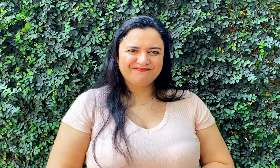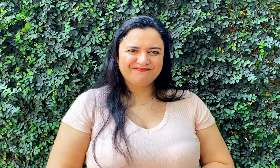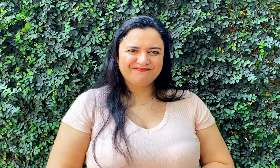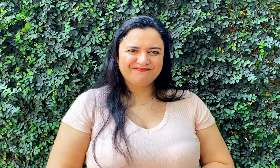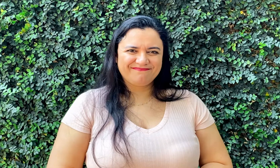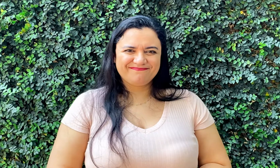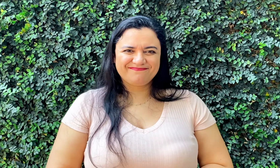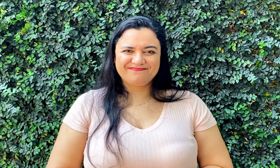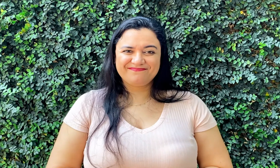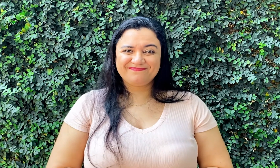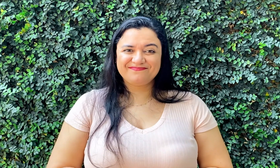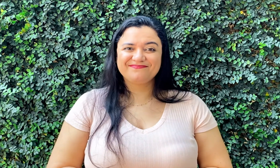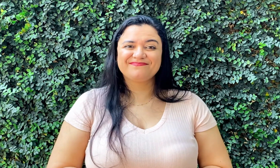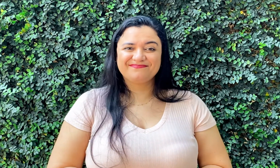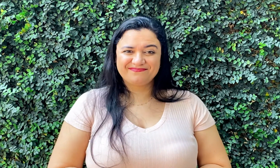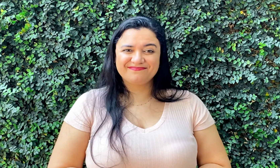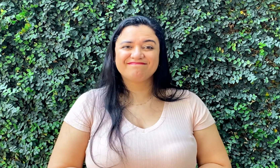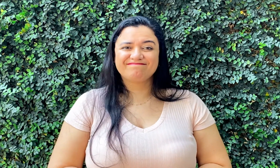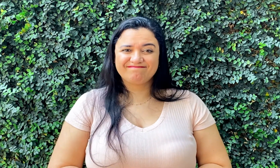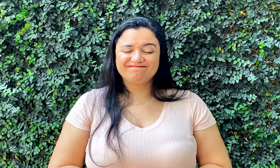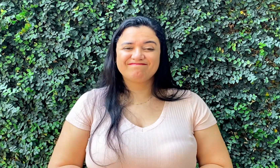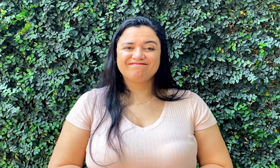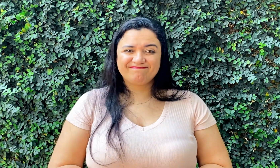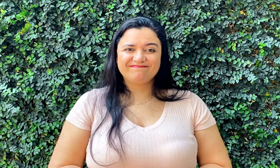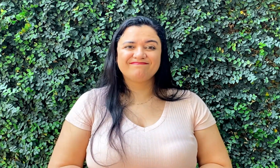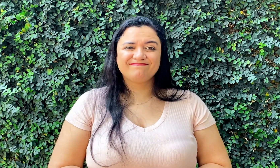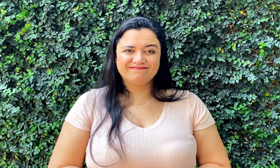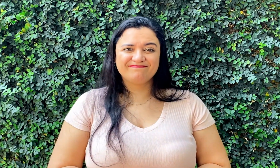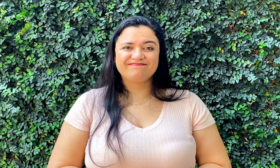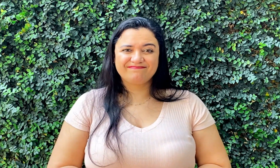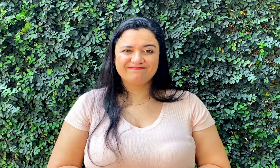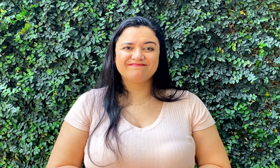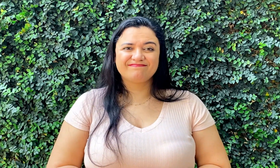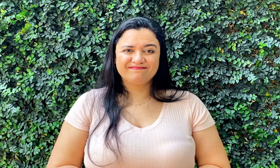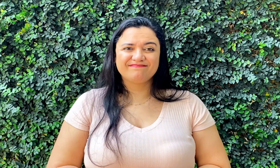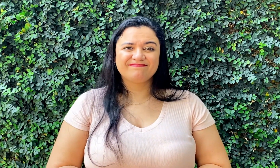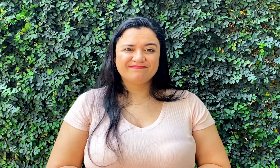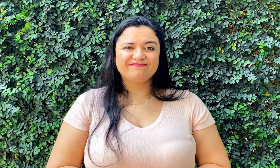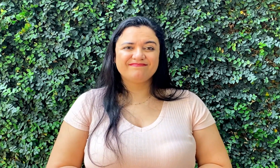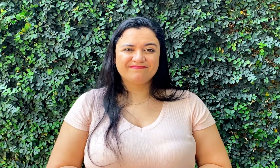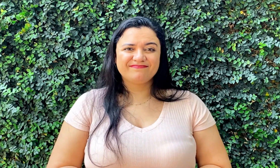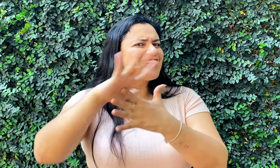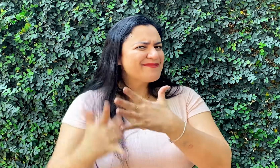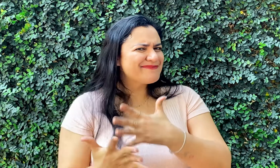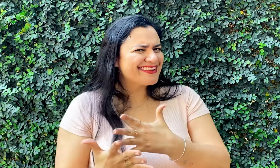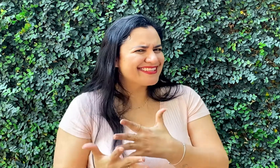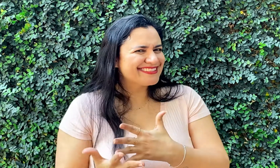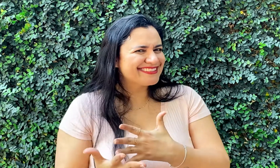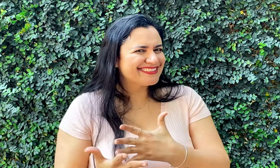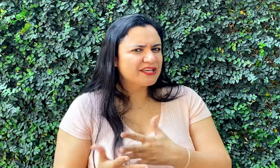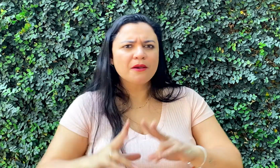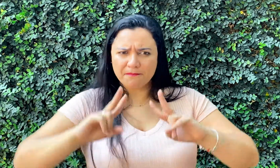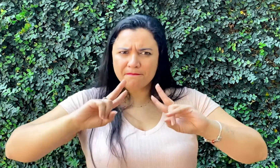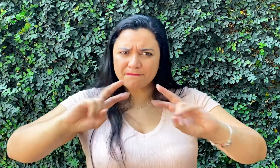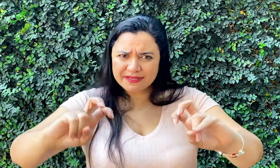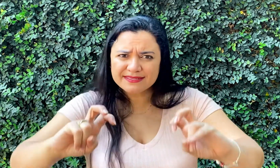E ele vem acompanhado do verbo. Então, não é da mesma forma que no português. São estruturas